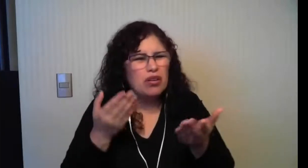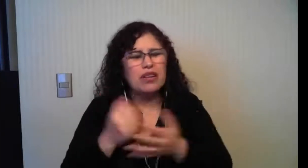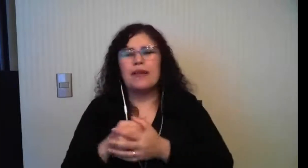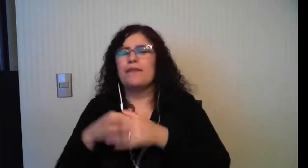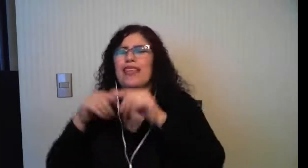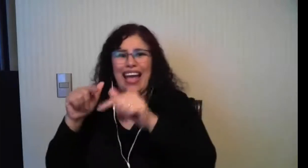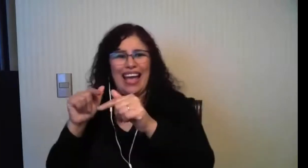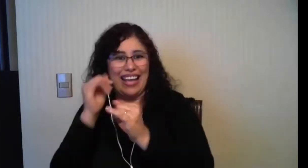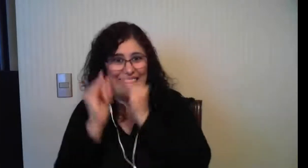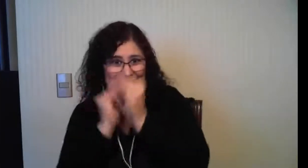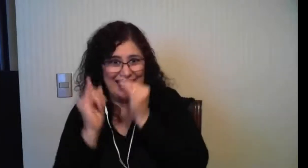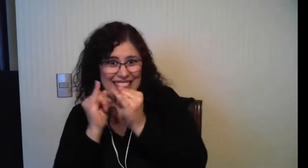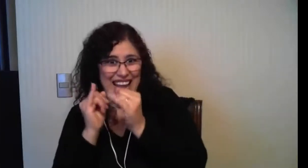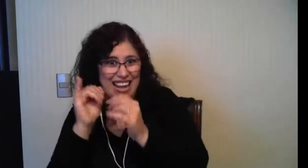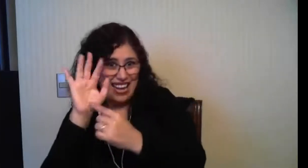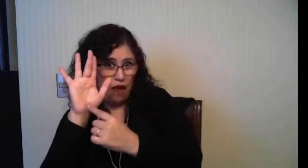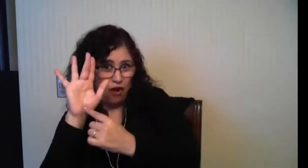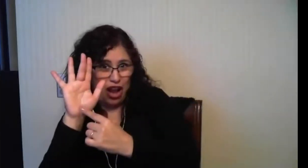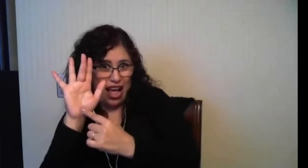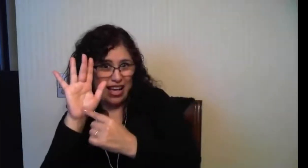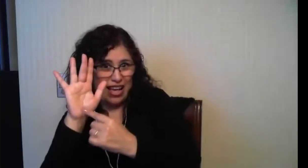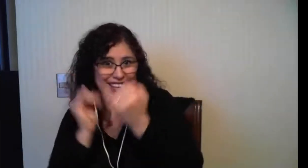parte de la,